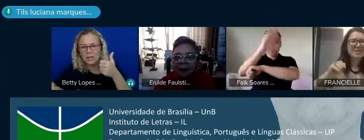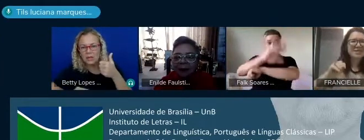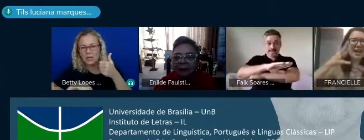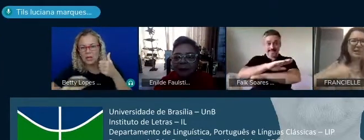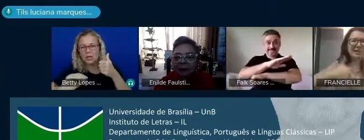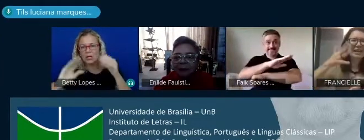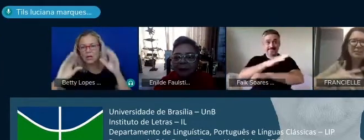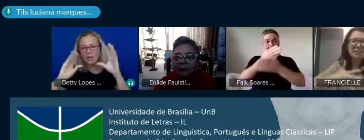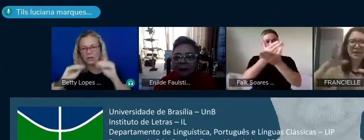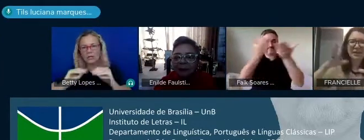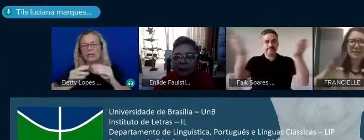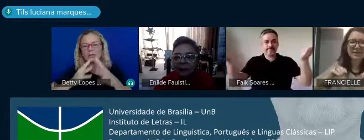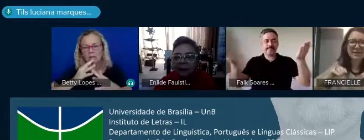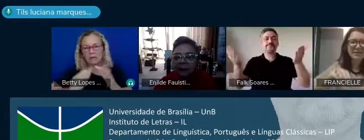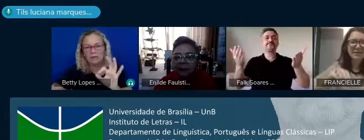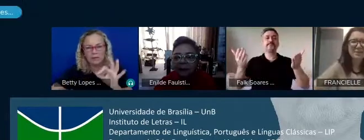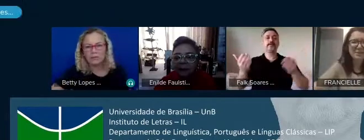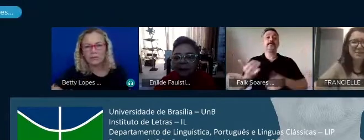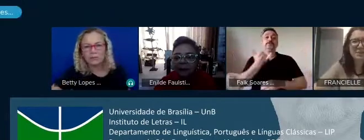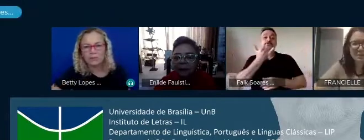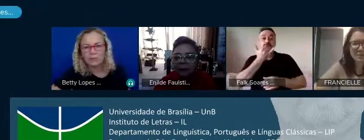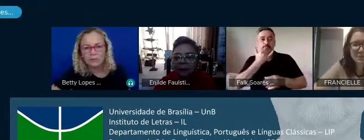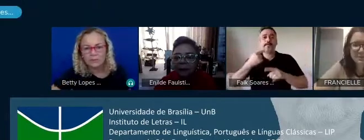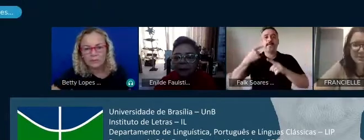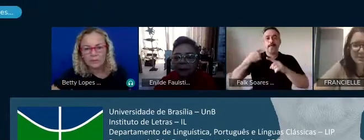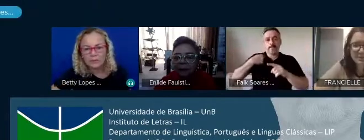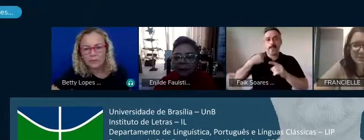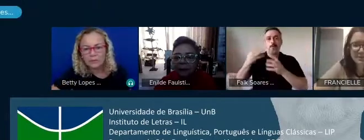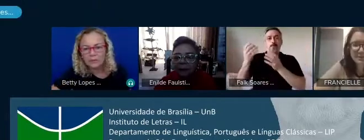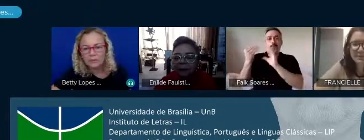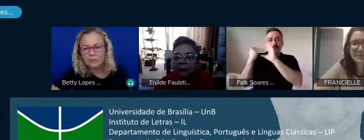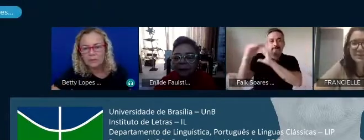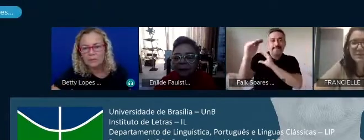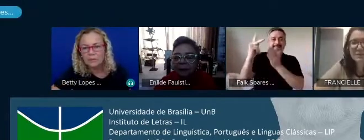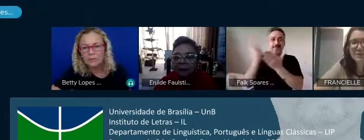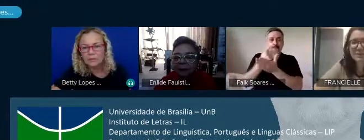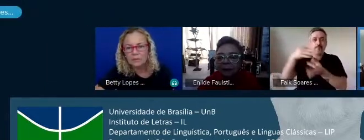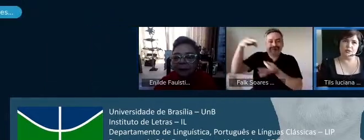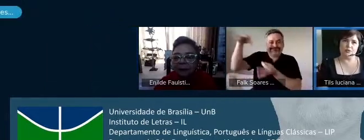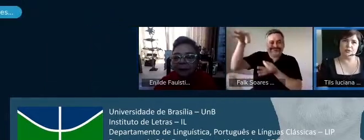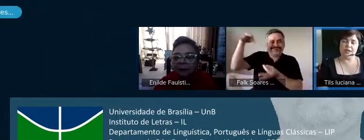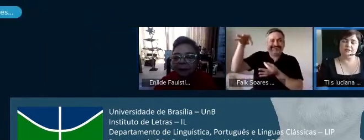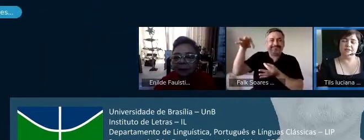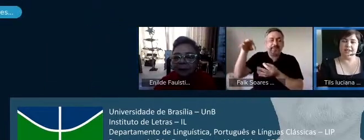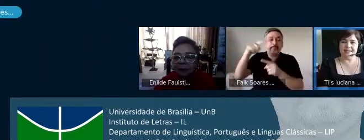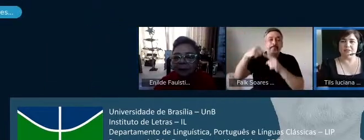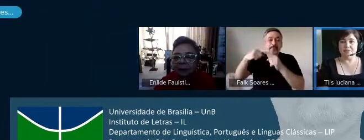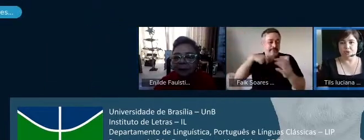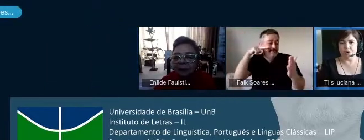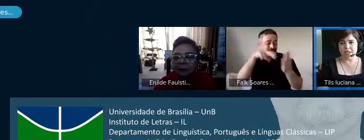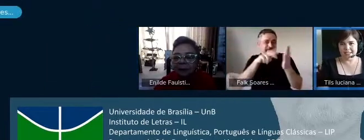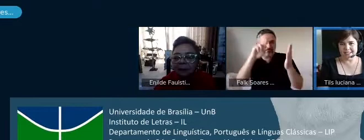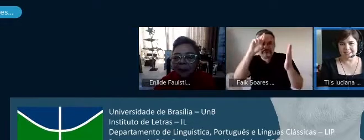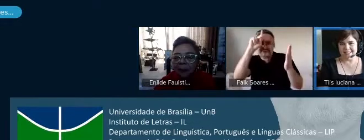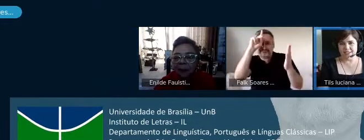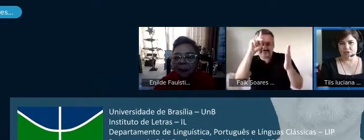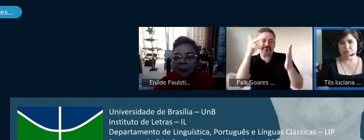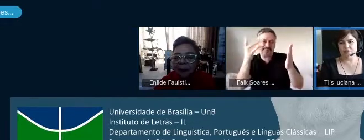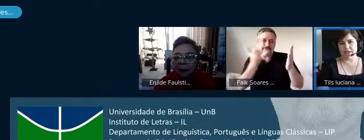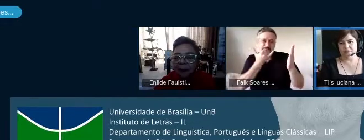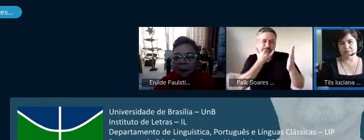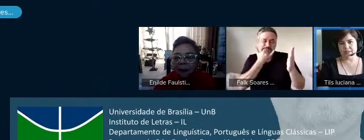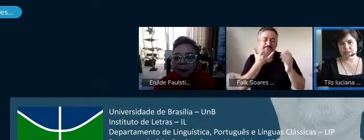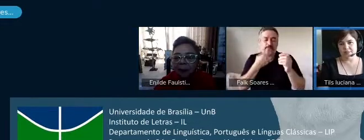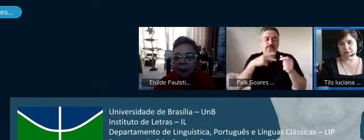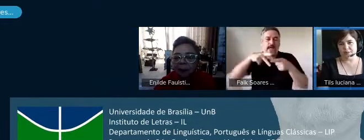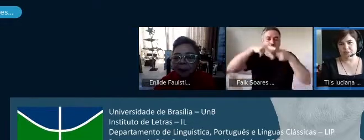Bem, boa tarde a todos e todas. Peço desculpas quando enviei na folha,